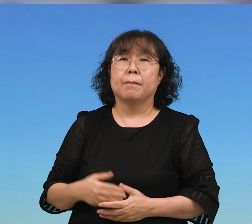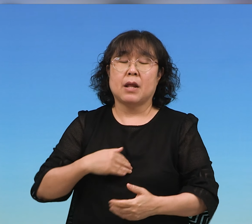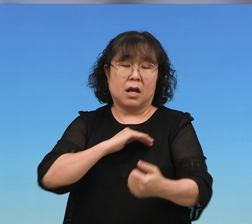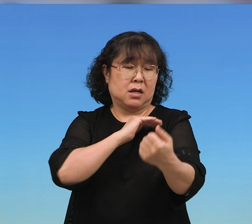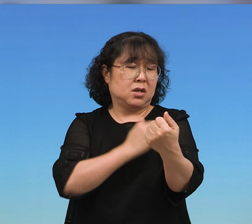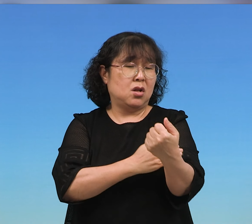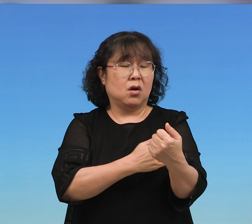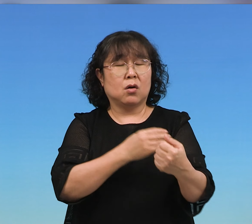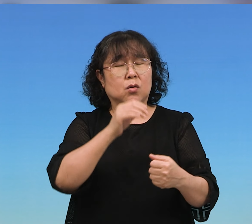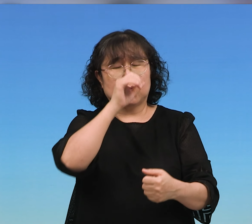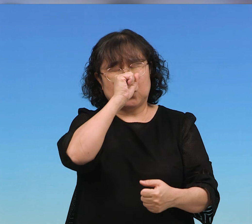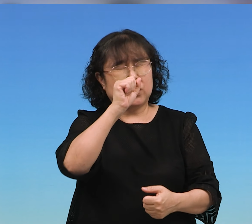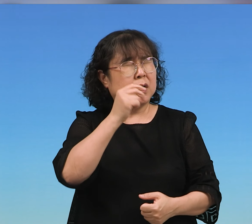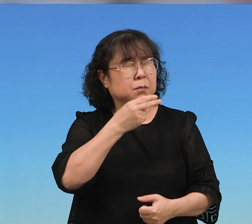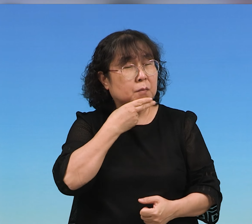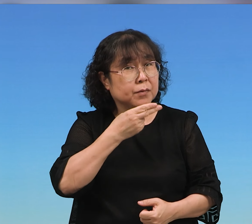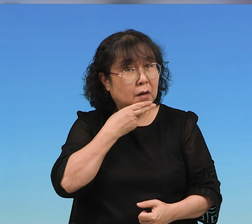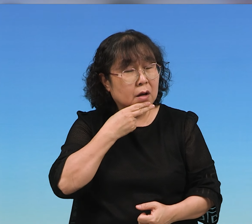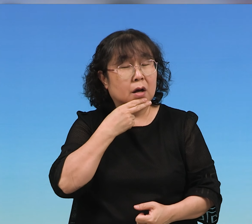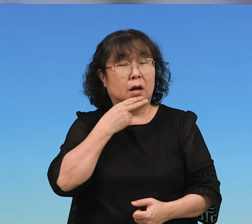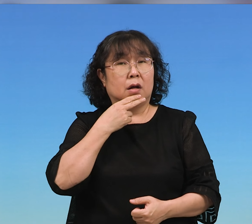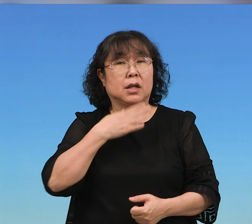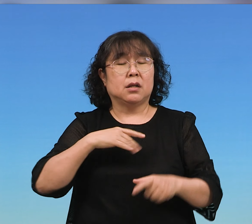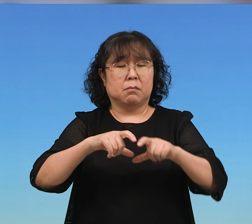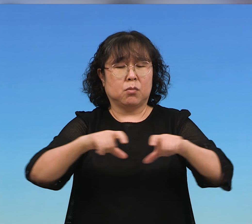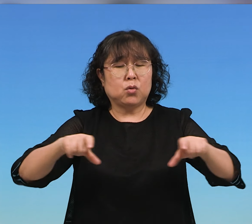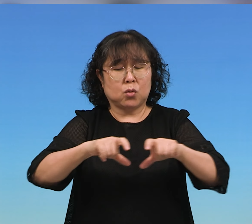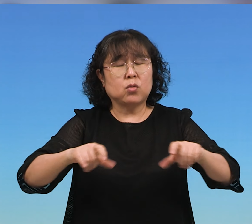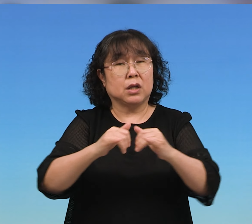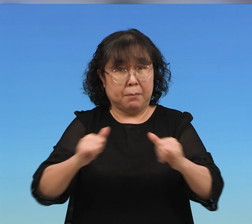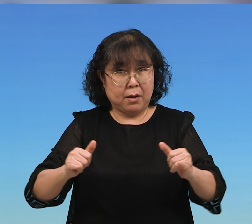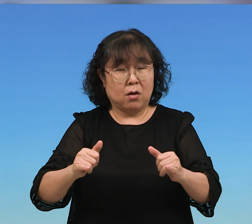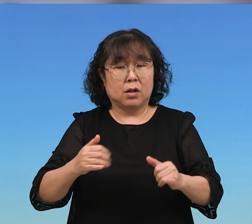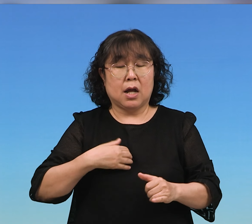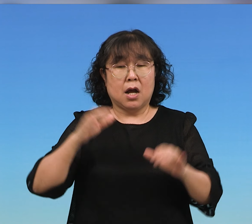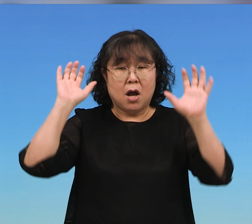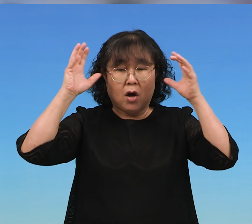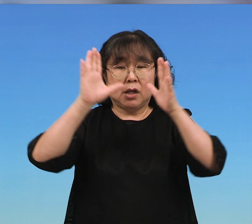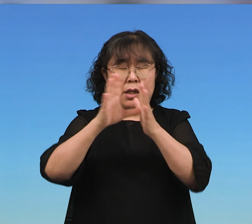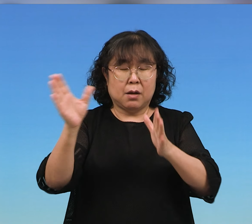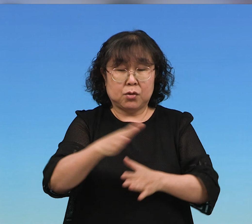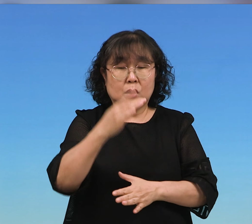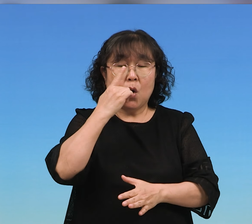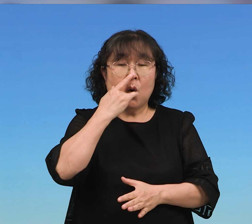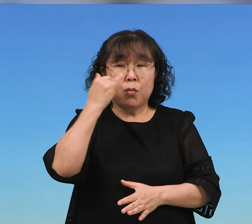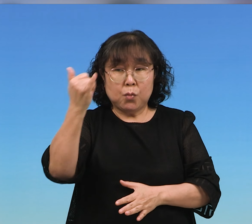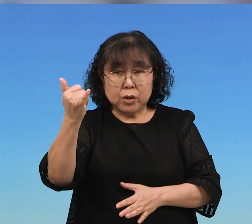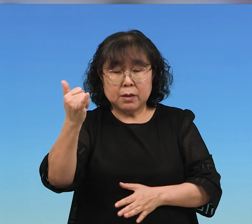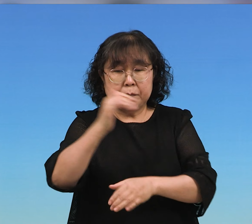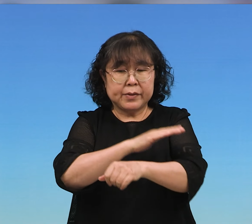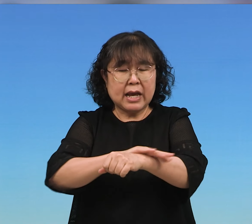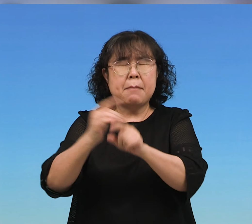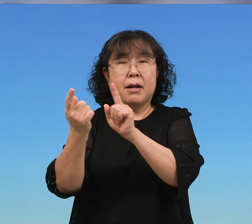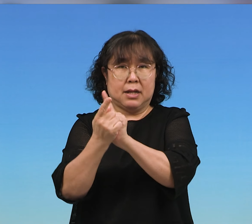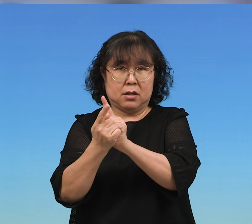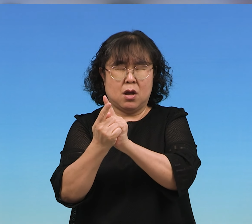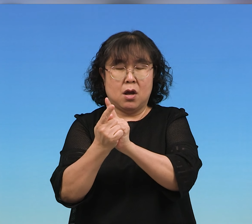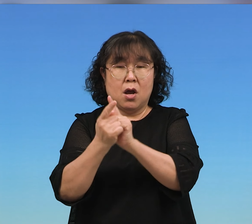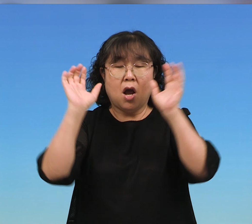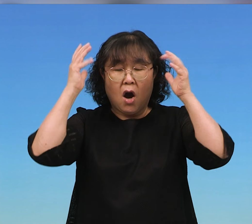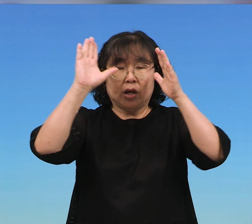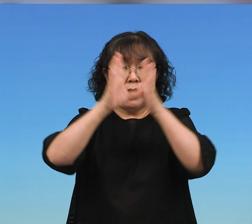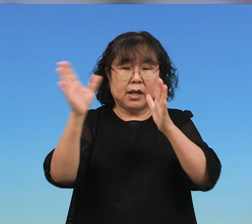모르셨어요? 평범한 사람이에요. 그러나 저는 어릴 때부터 부모 잘 만나가지고요 어머니 기도 때문에